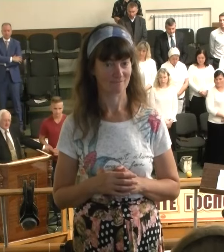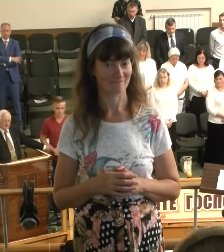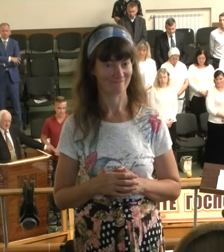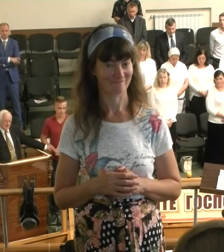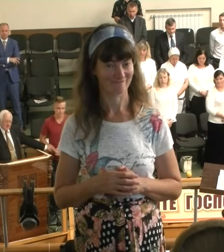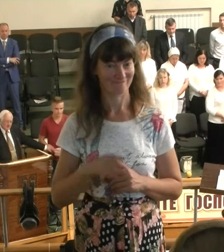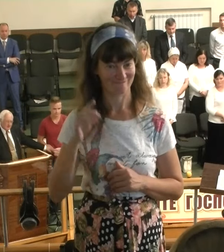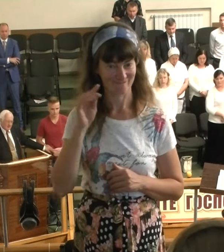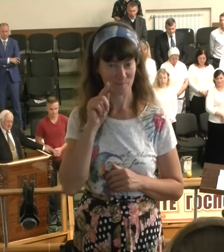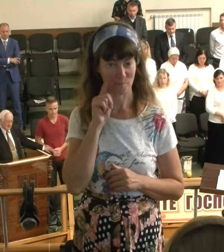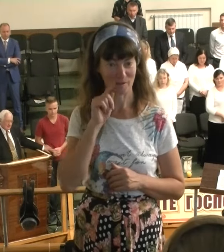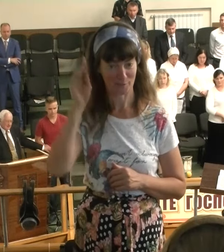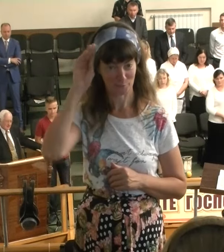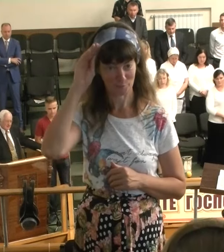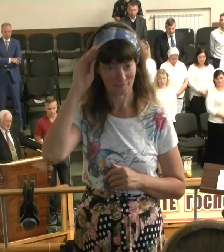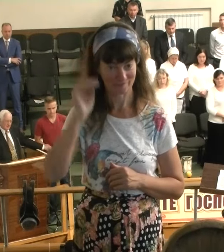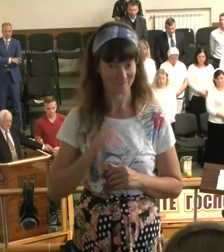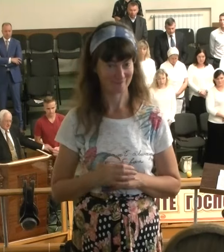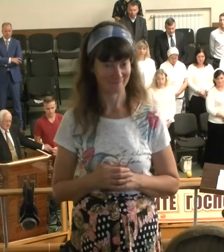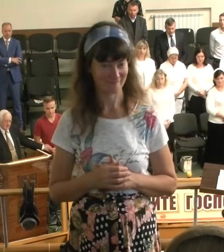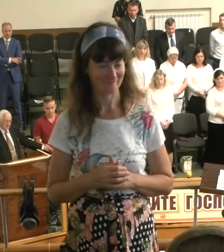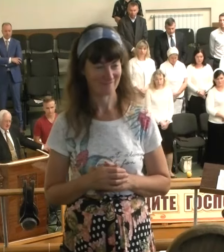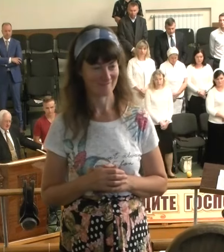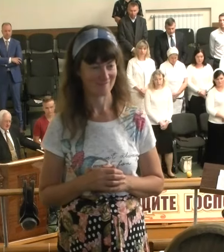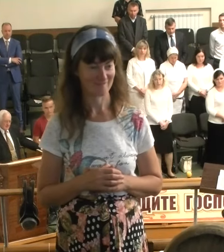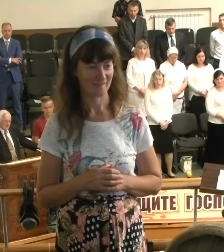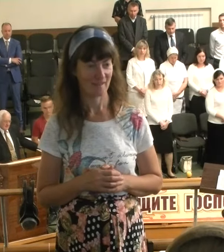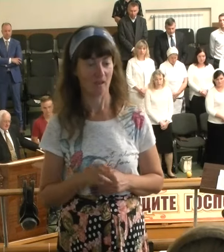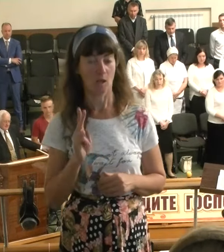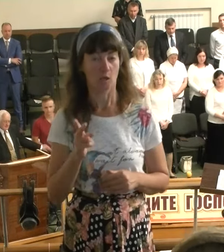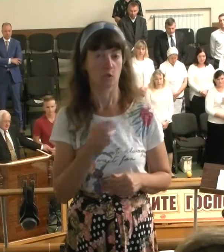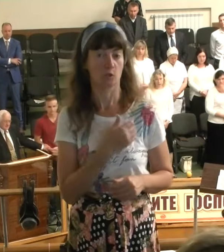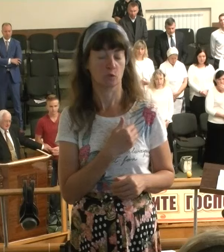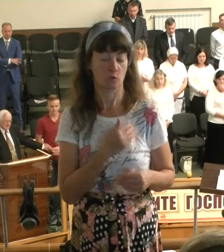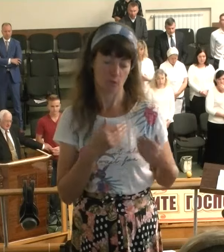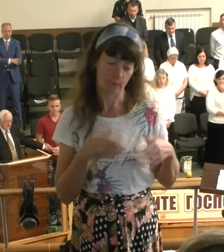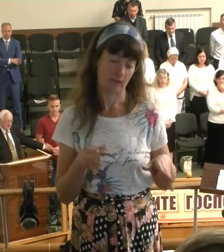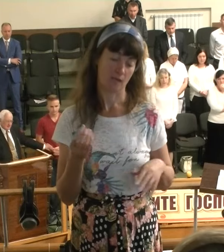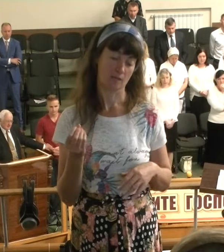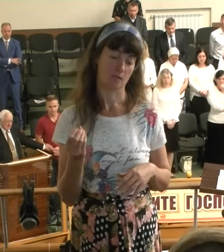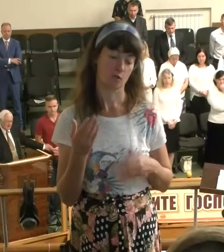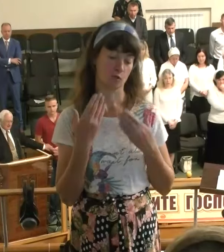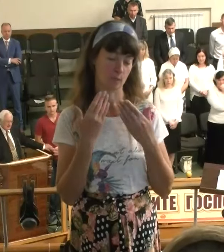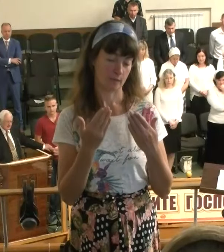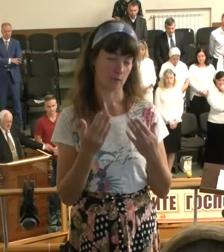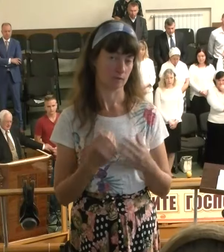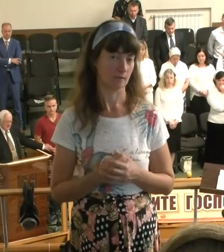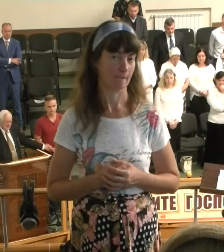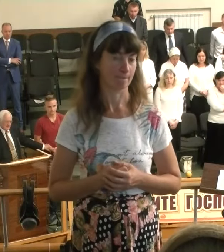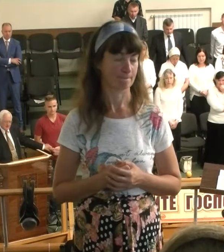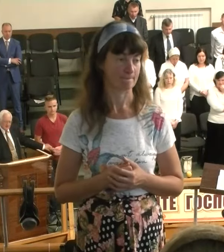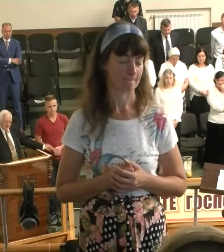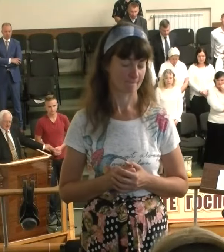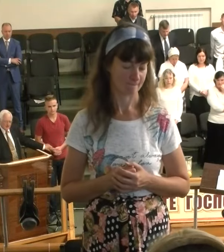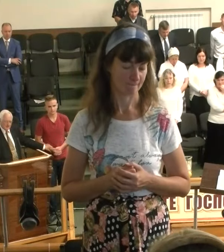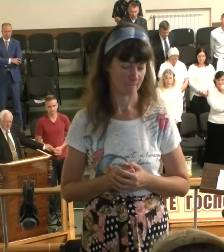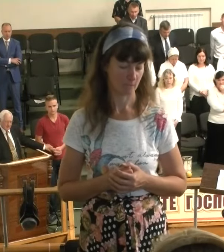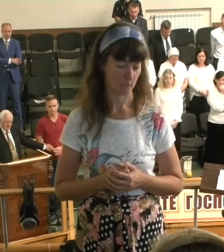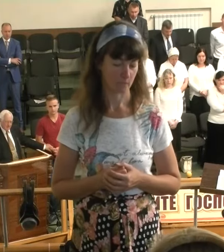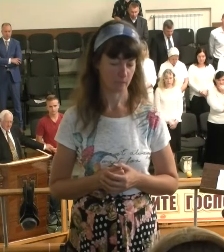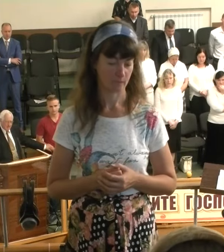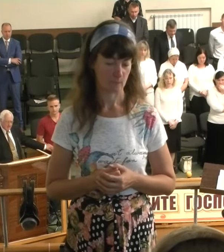Кто еще желает сегодня покаяться, обратиться к Господу? Кто еще желает сегодня стать